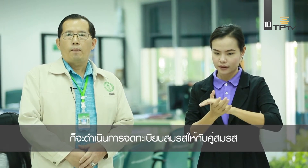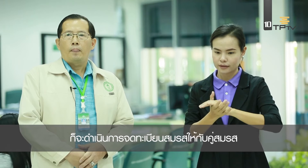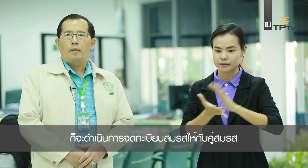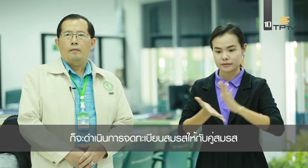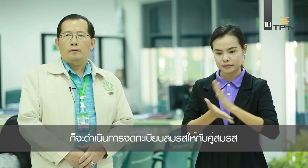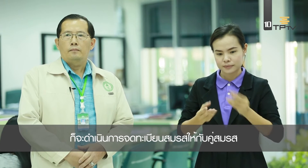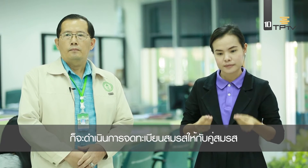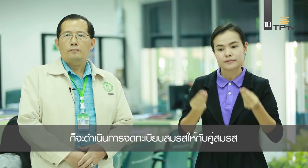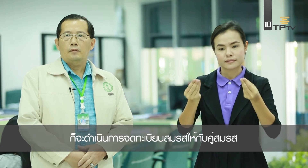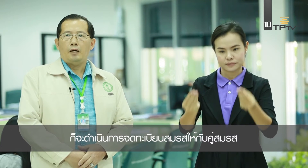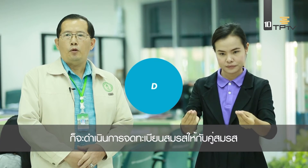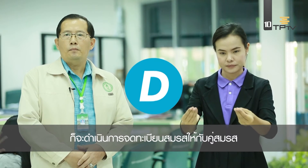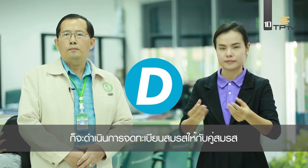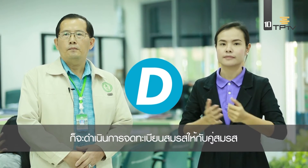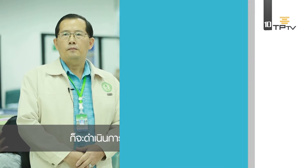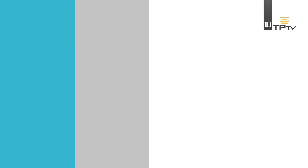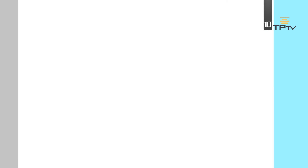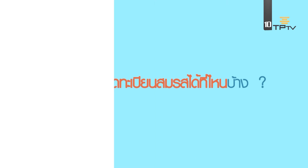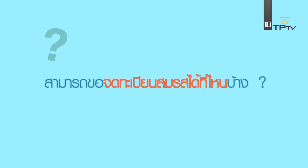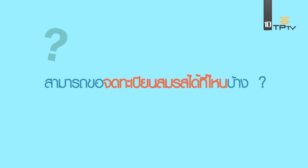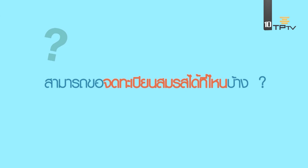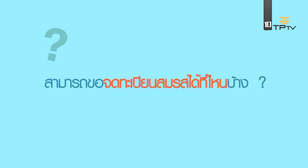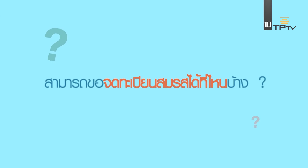สครับผม